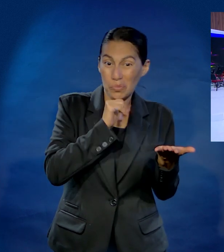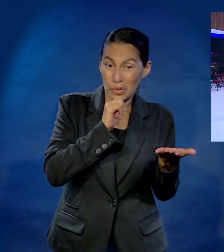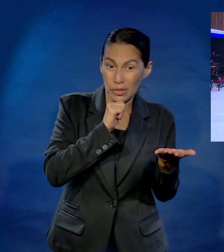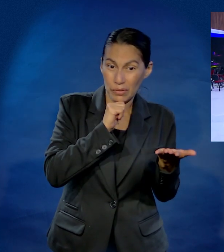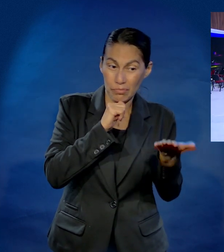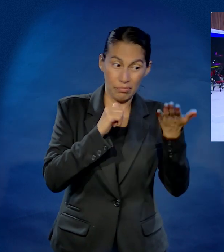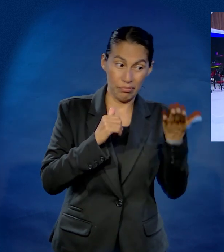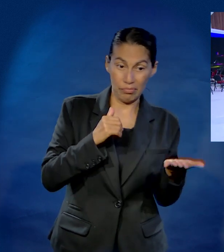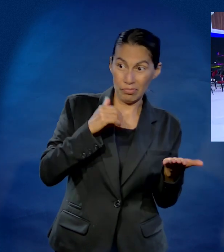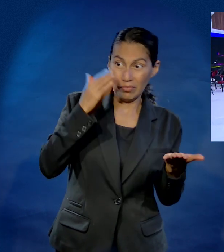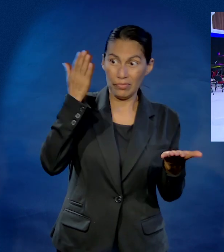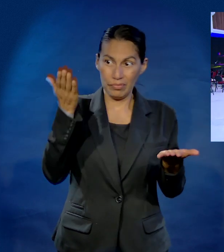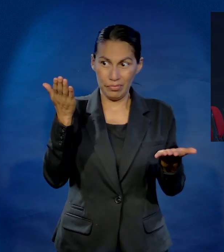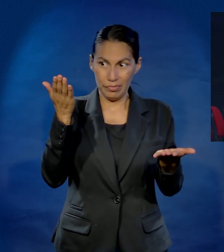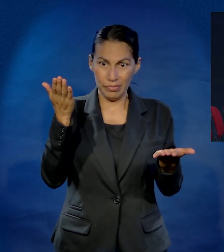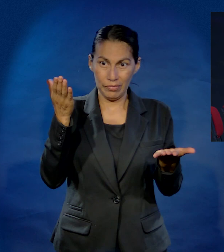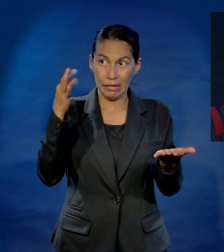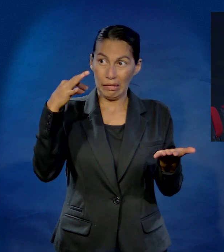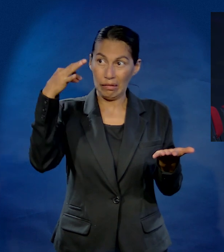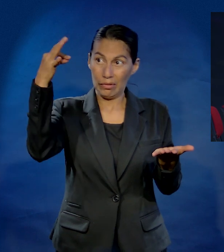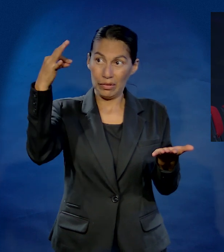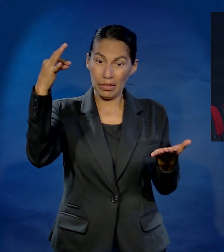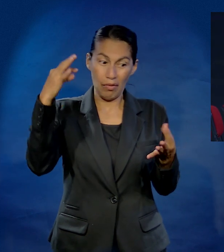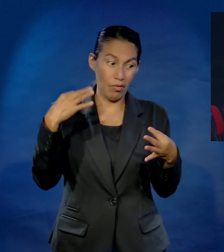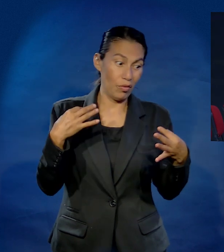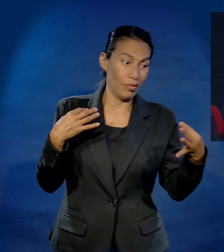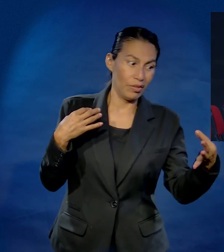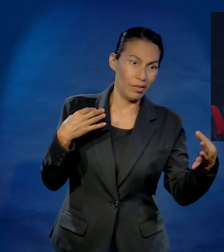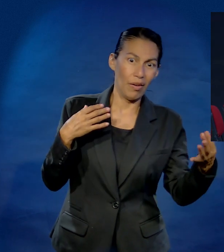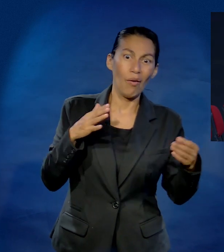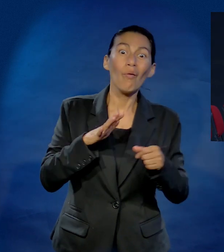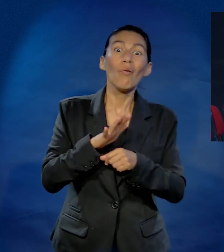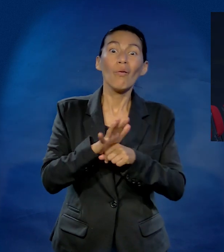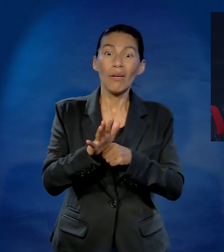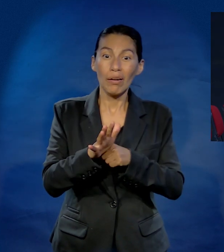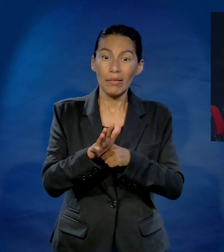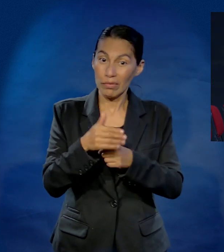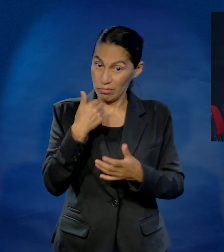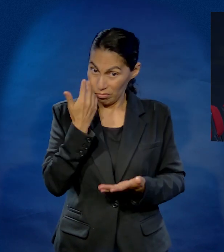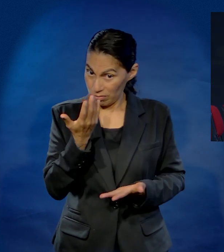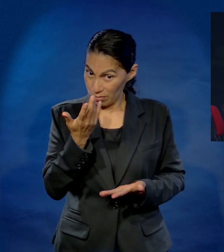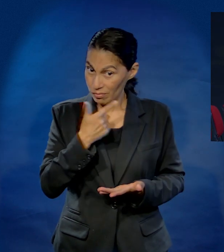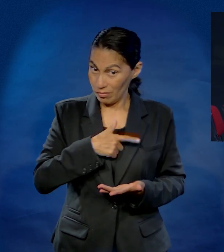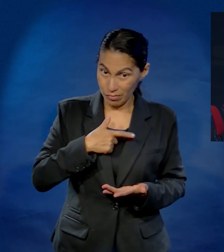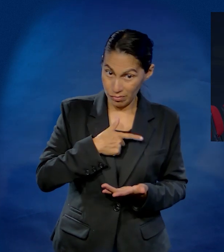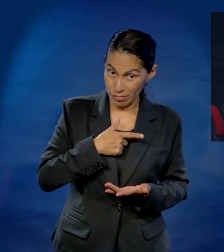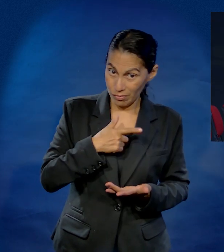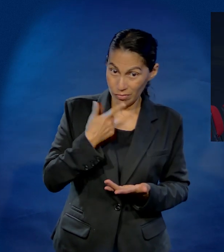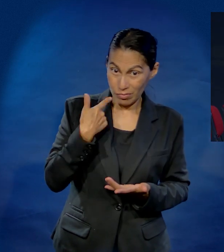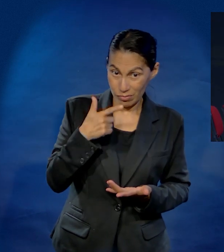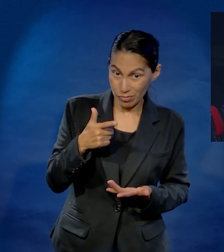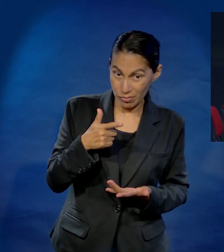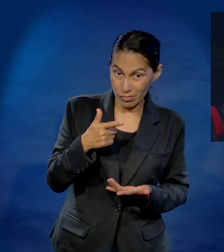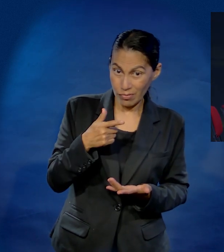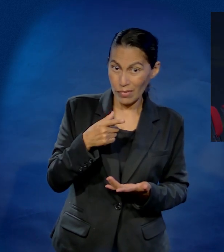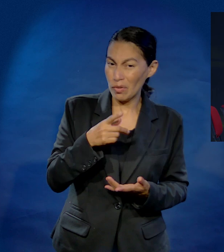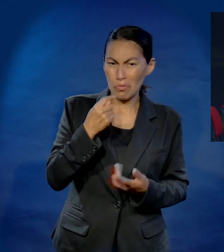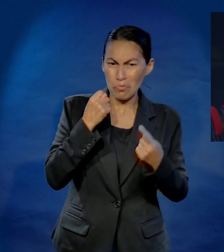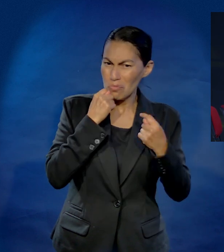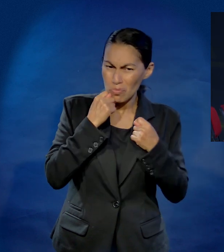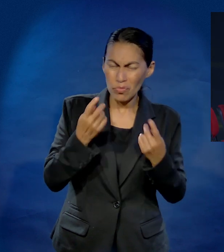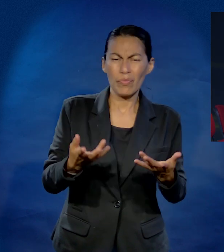No hay puntos intermedios, o es uno o es otro. O uno nos guía y si no nos guía, nos guía en